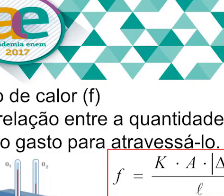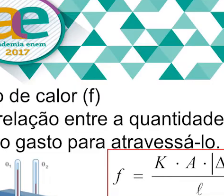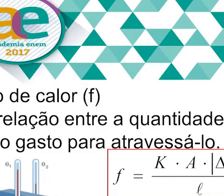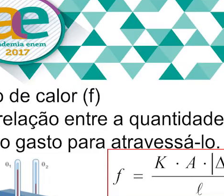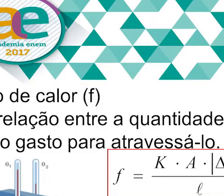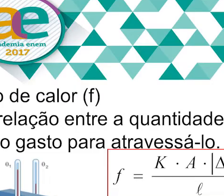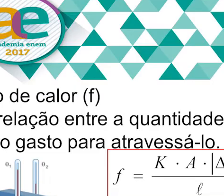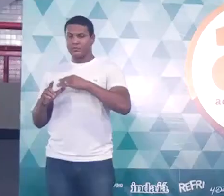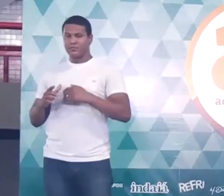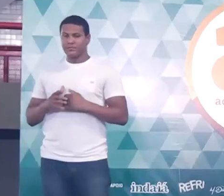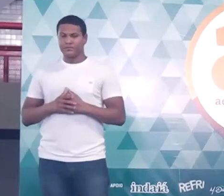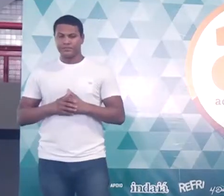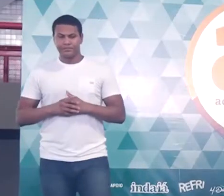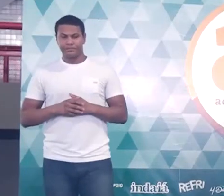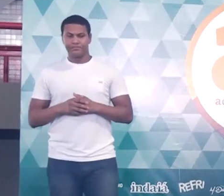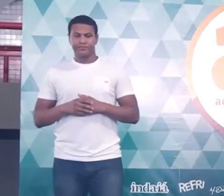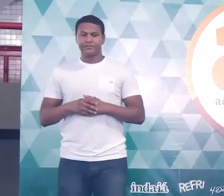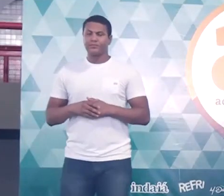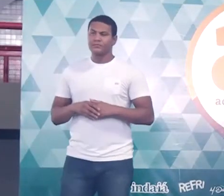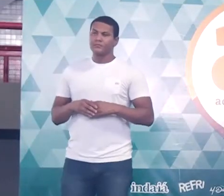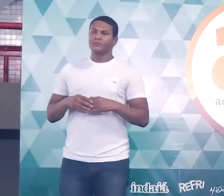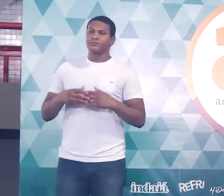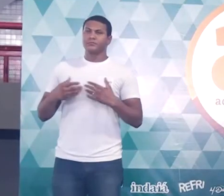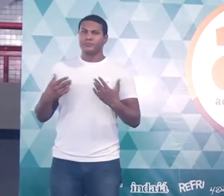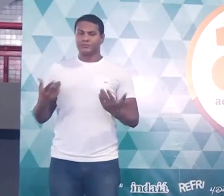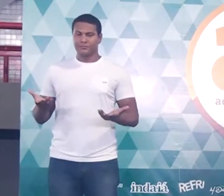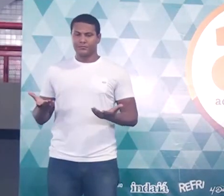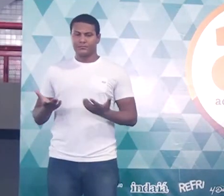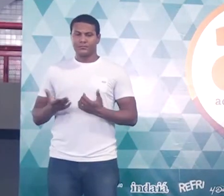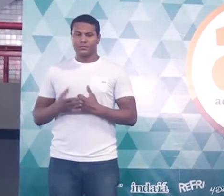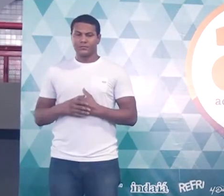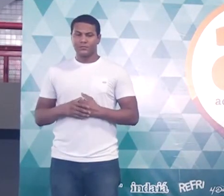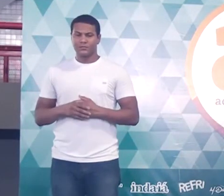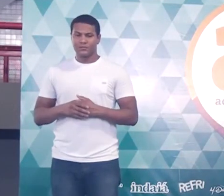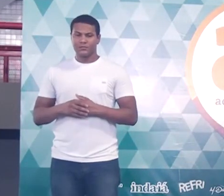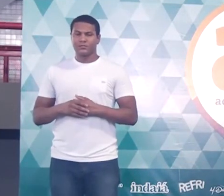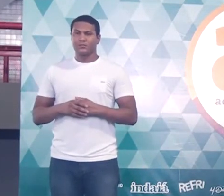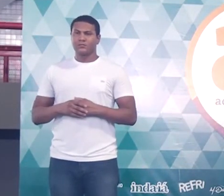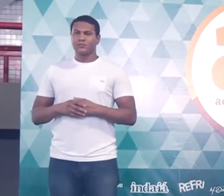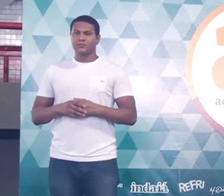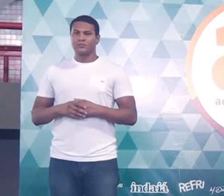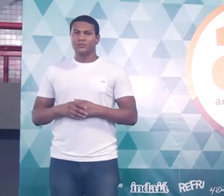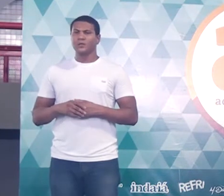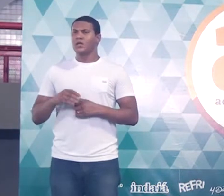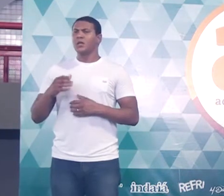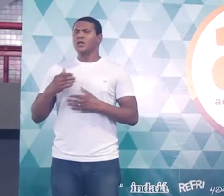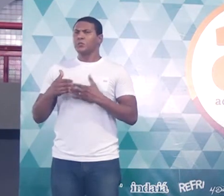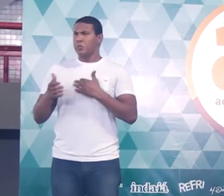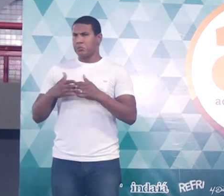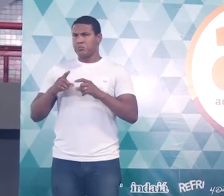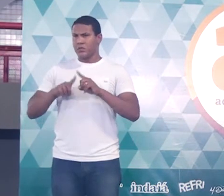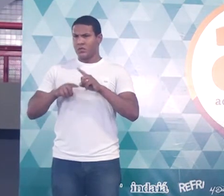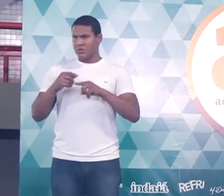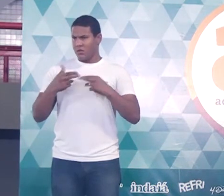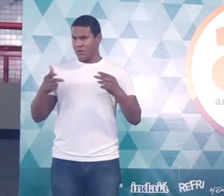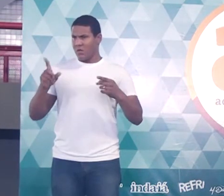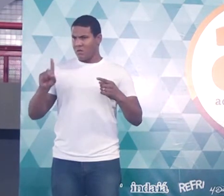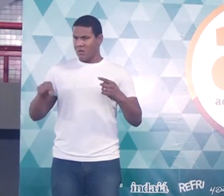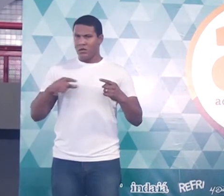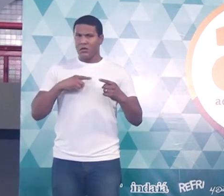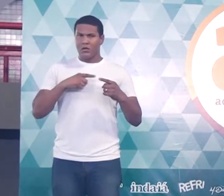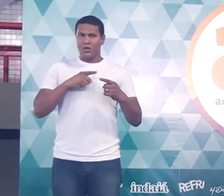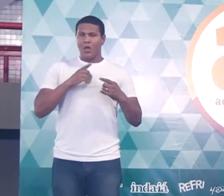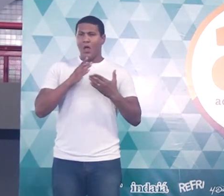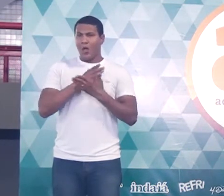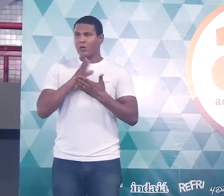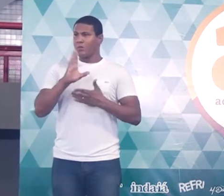Primeiro, todos os materiais são condutores ou isolantes, mas aqui a gente sabe que